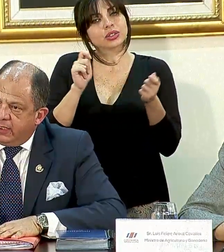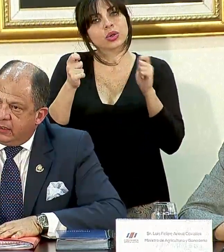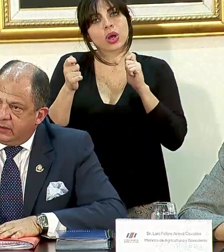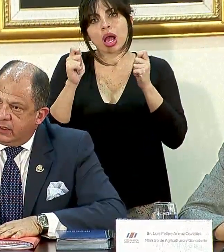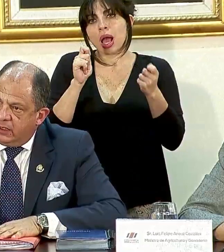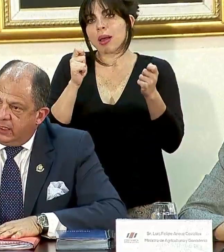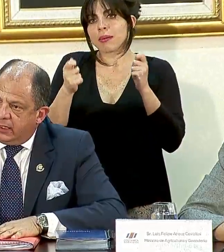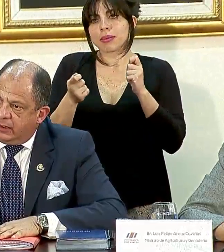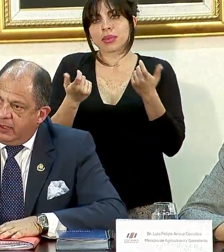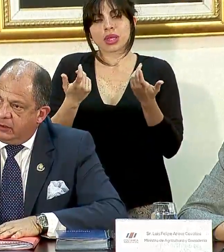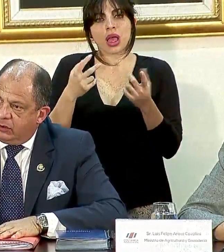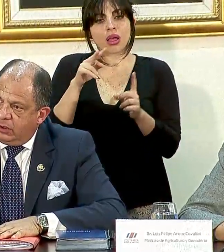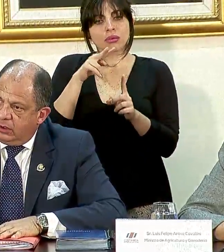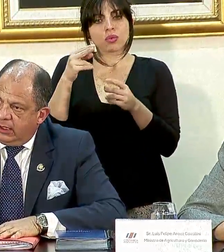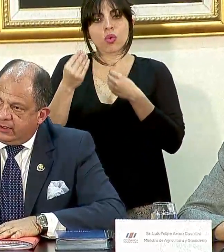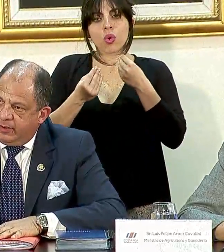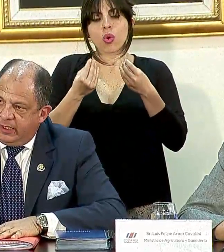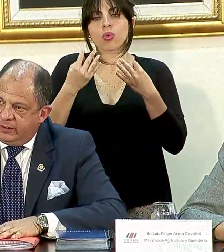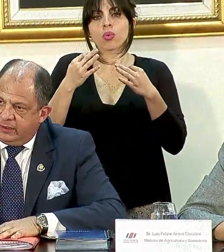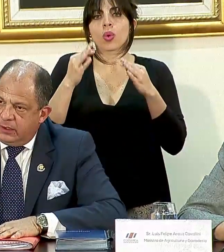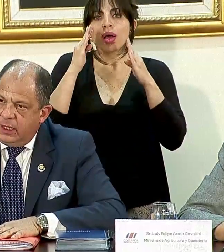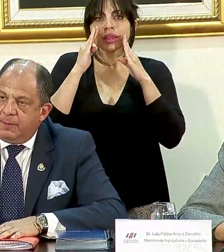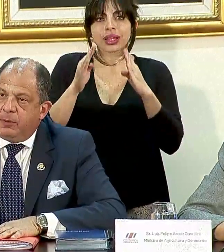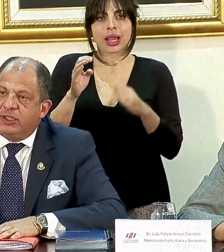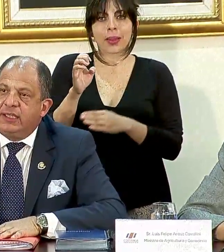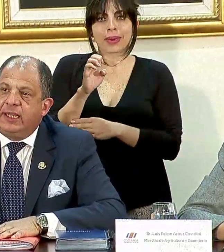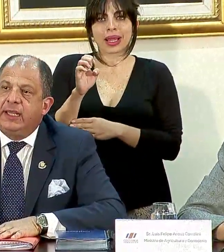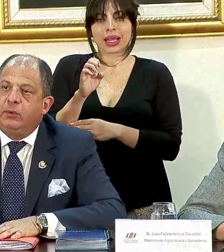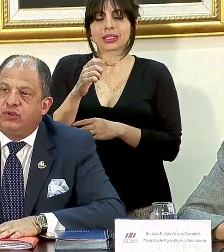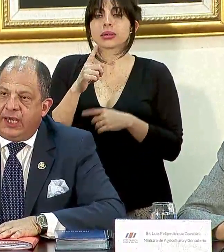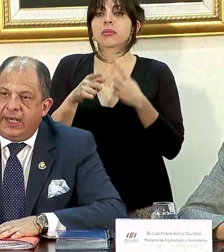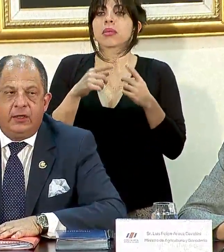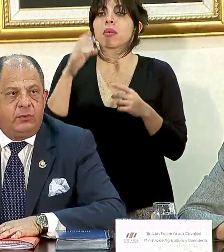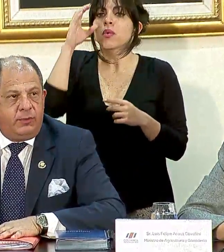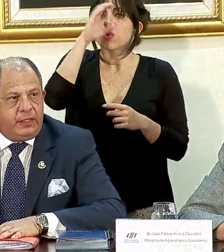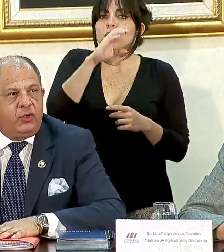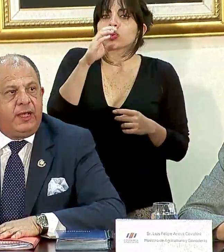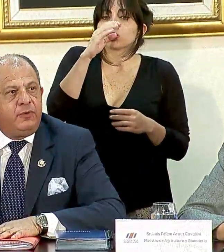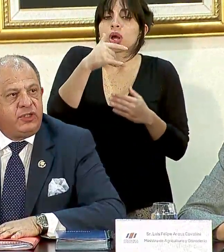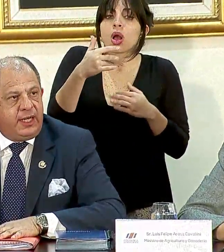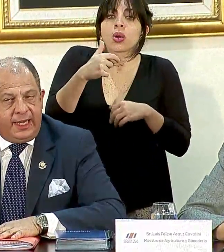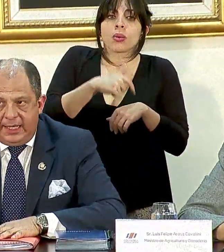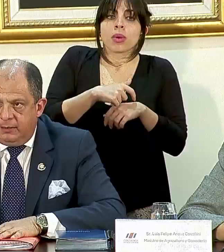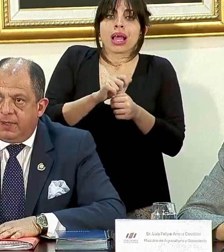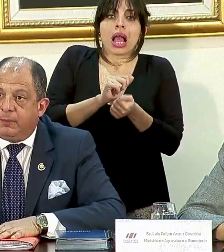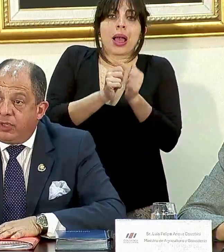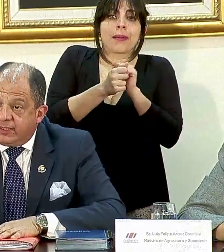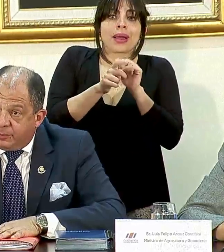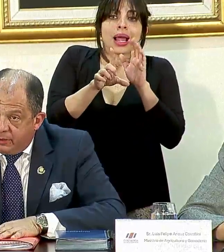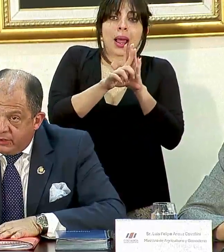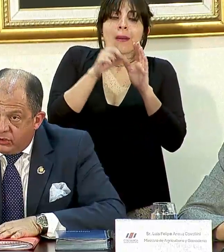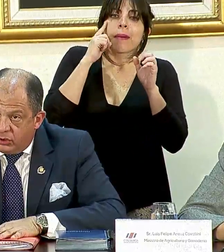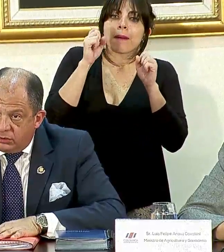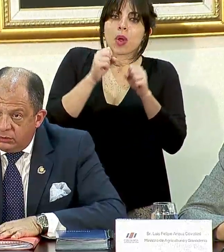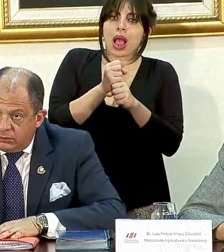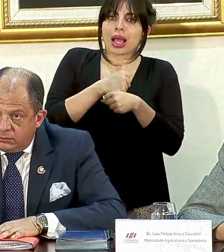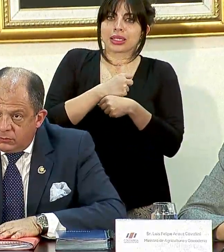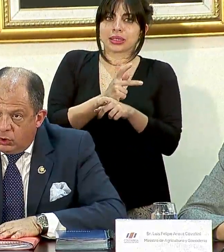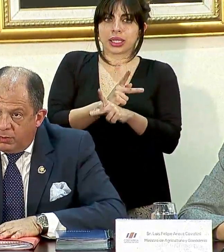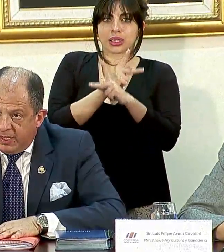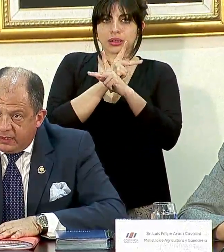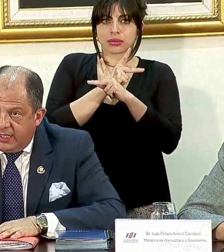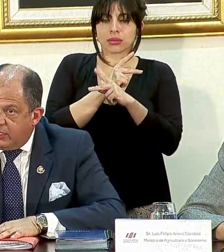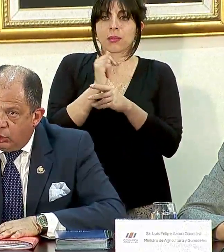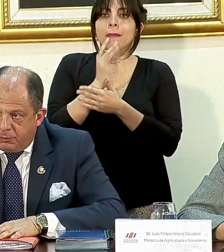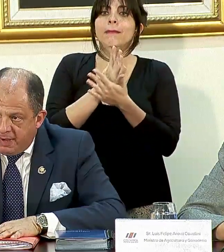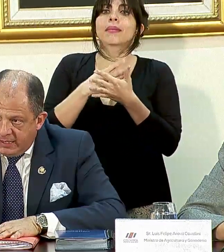los referentes del tratamiento de las emergencias. Vamos a tener que buscar en algún momento cambios en la ley para poder hacer prevención